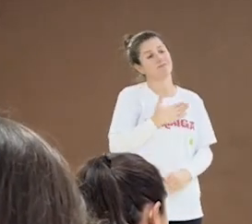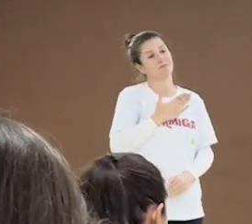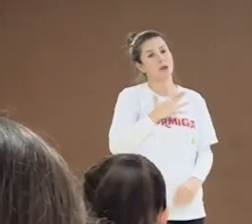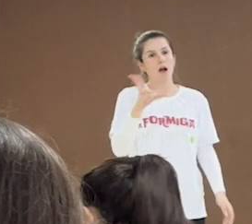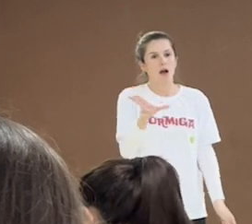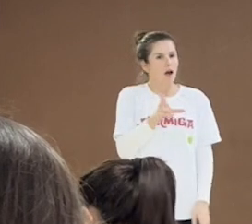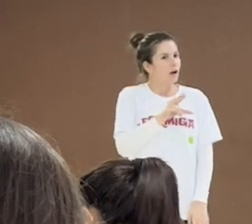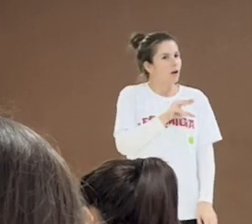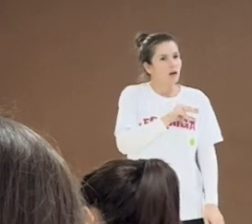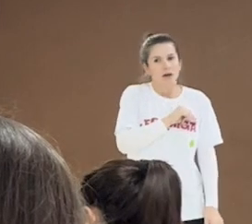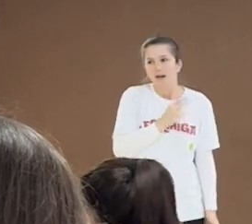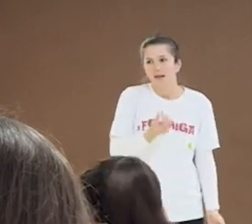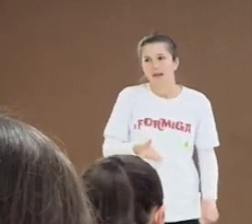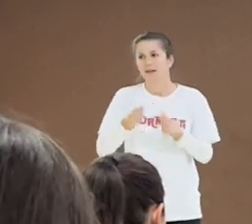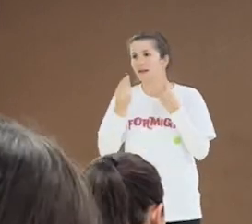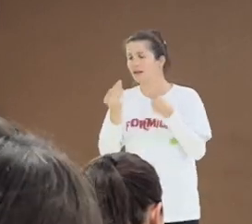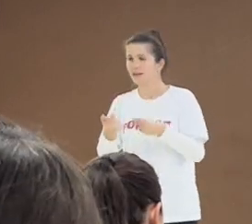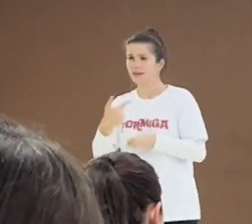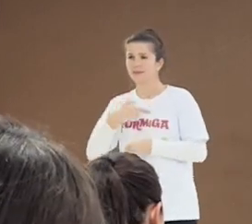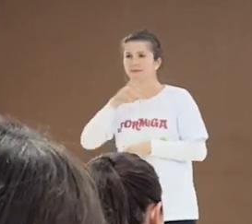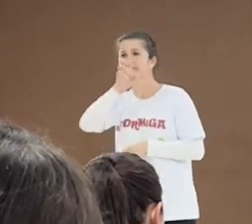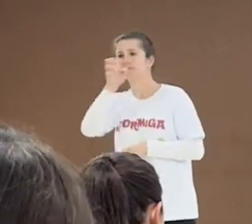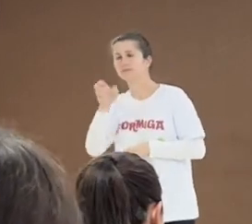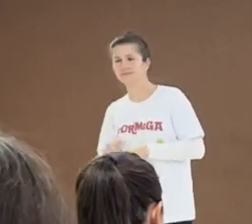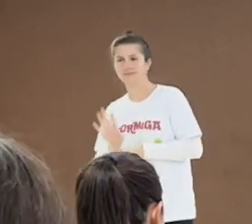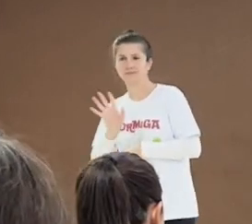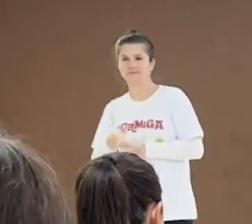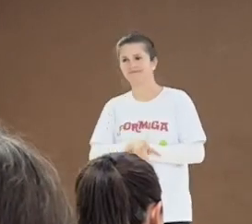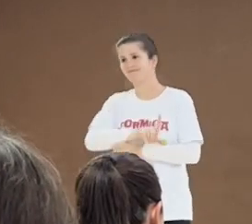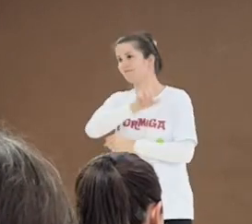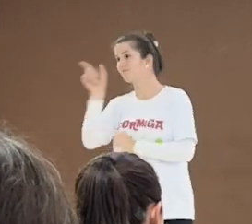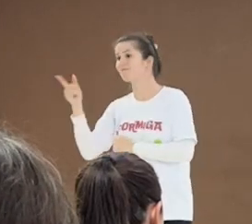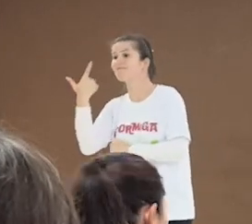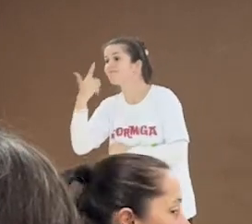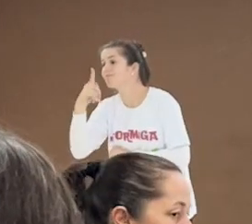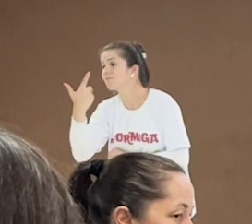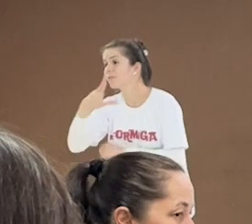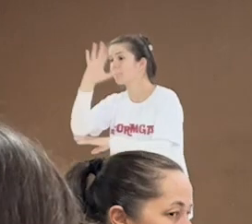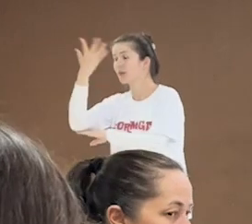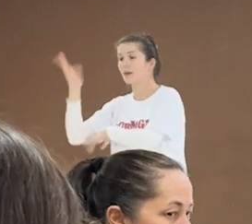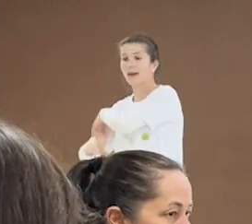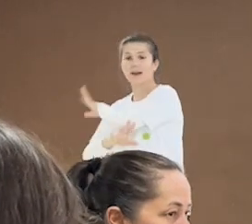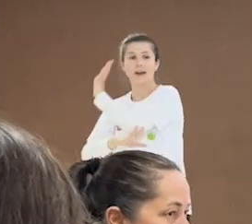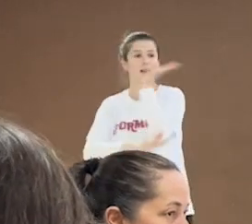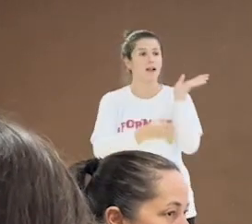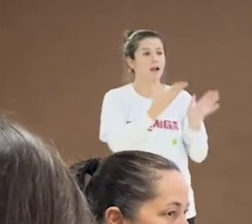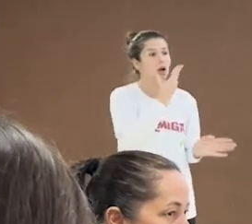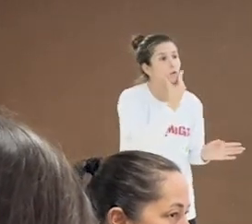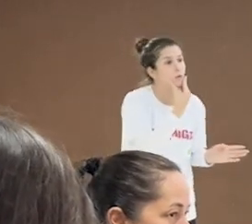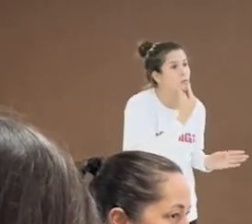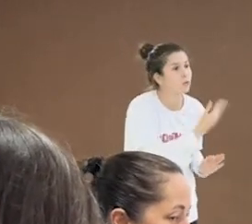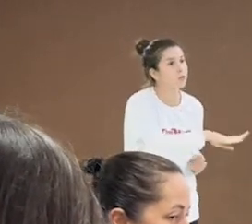que horrível. Eu também procurei outro lugar para ficar. Mas está quase tudo desmatado. Infelizmente, o homem está destruindo o